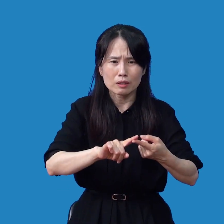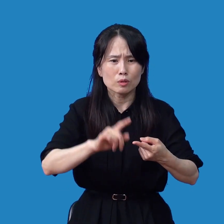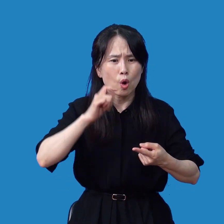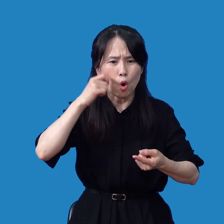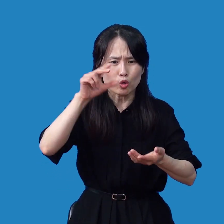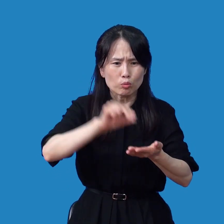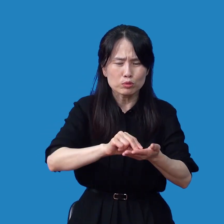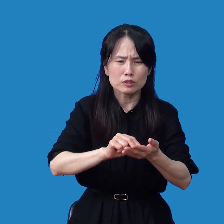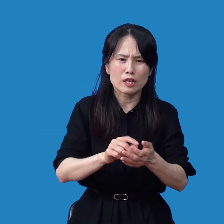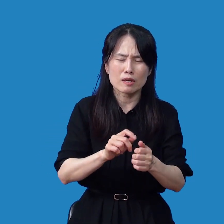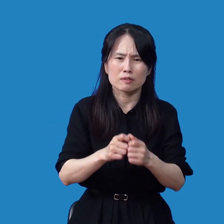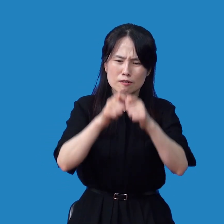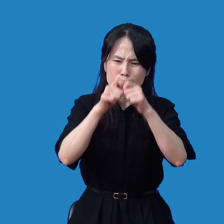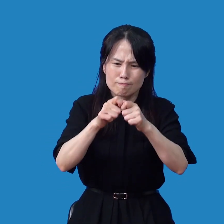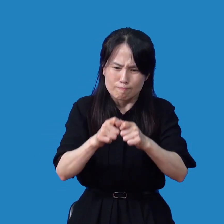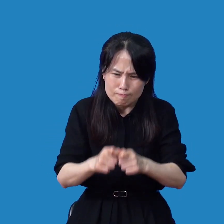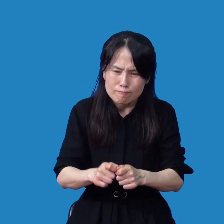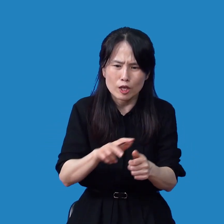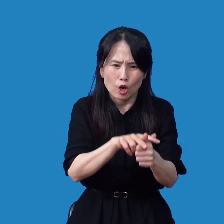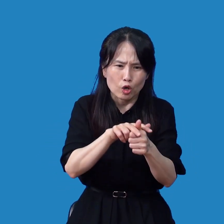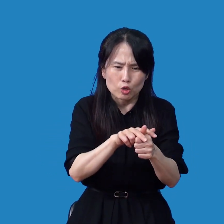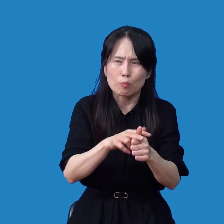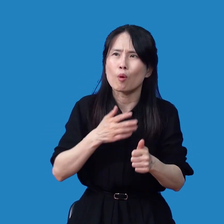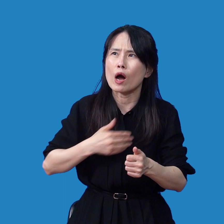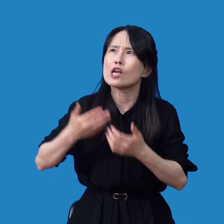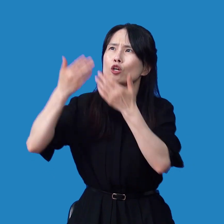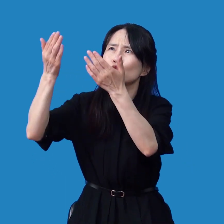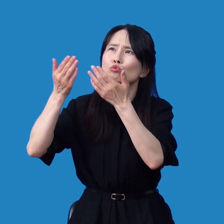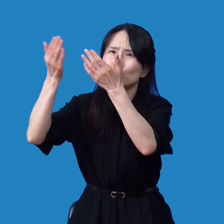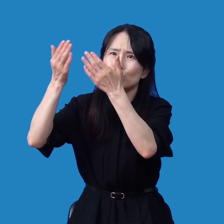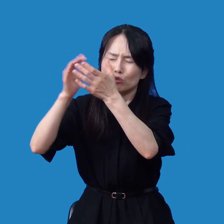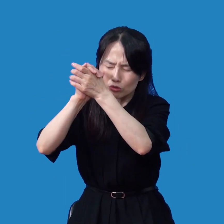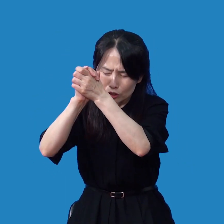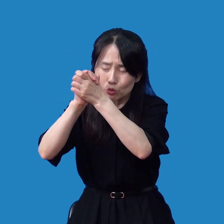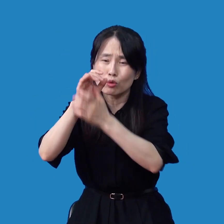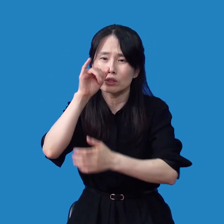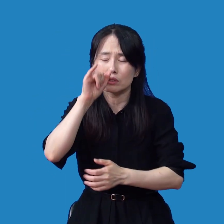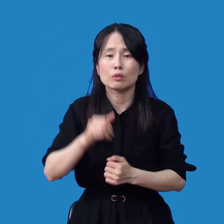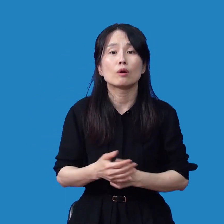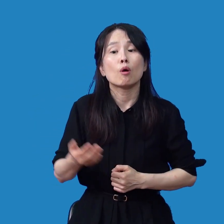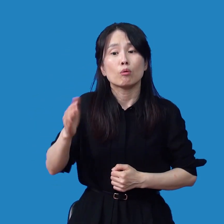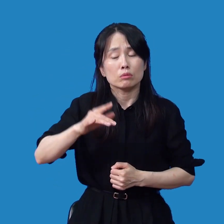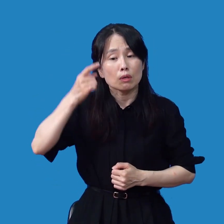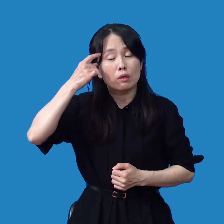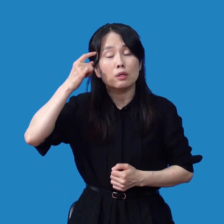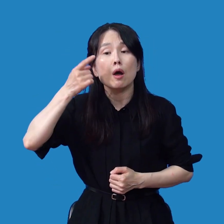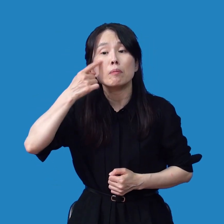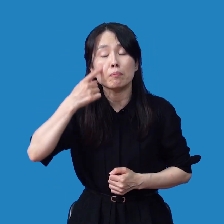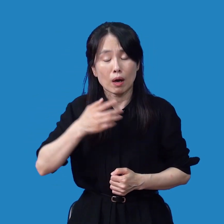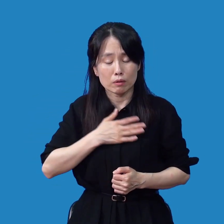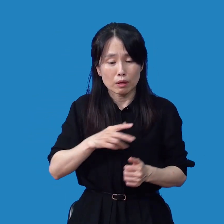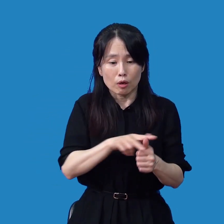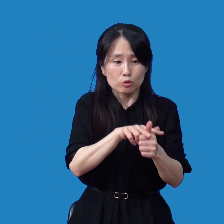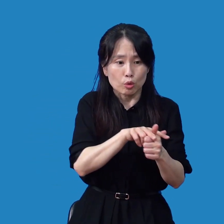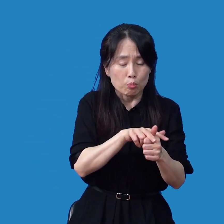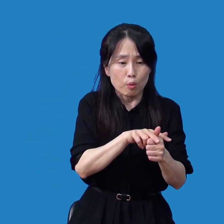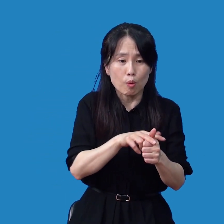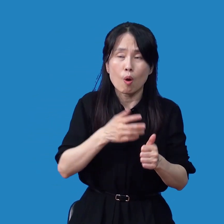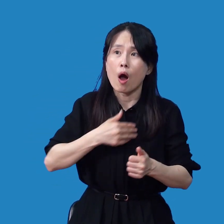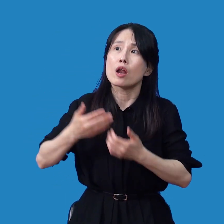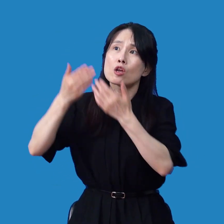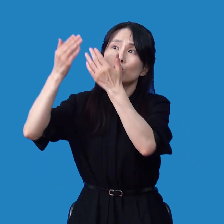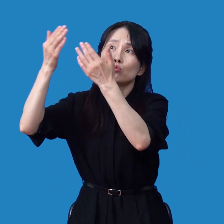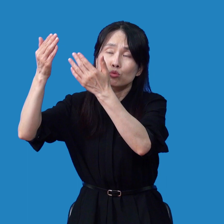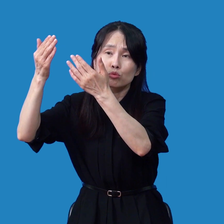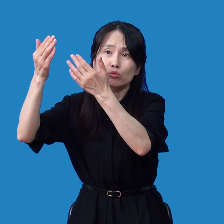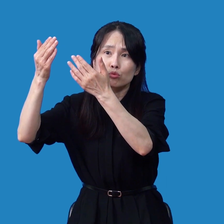하나님께 알려드리는 식으로 합니다. 그런데 생각을 해보십시오. 내가 그렇게 정보를 알려드리지 않으면 하나님이